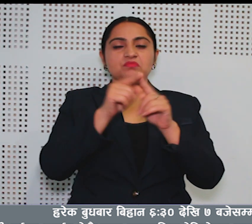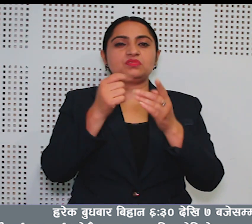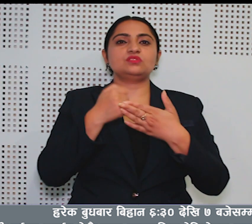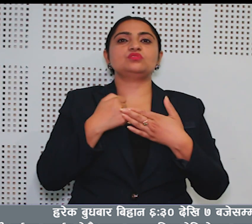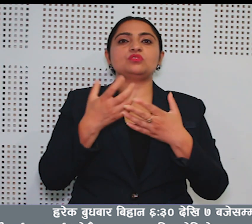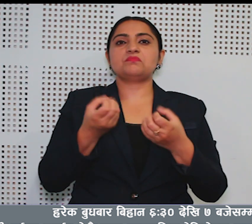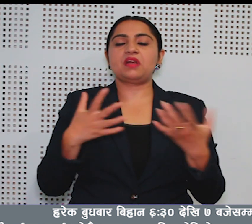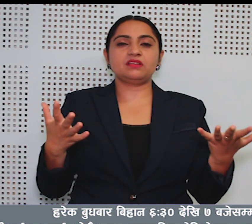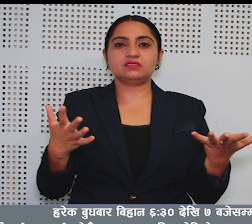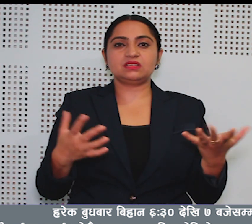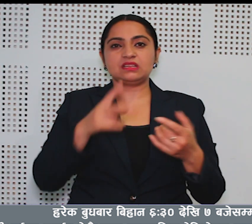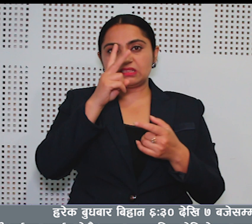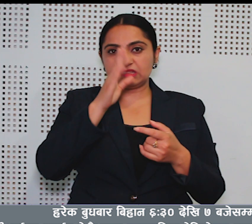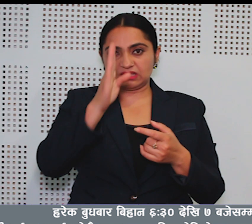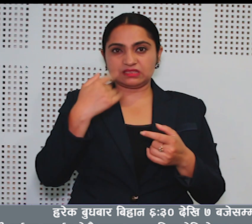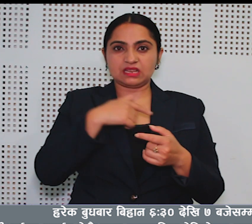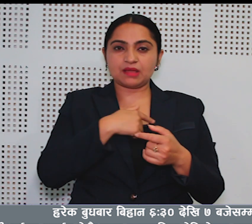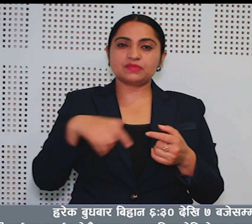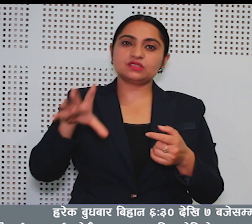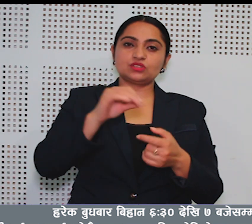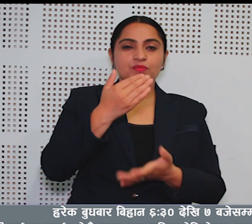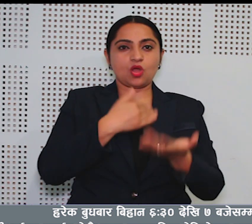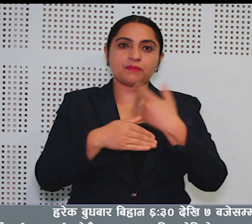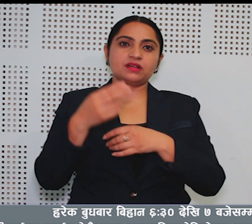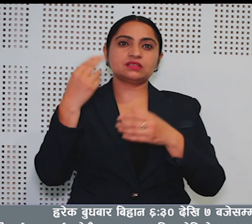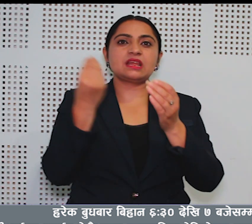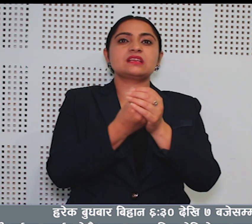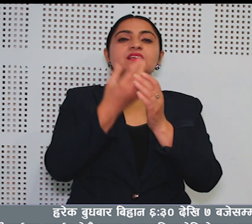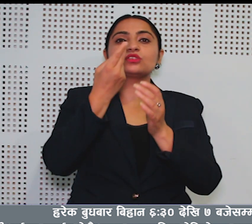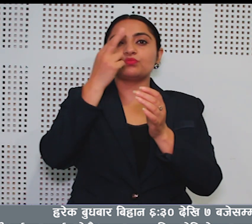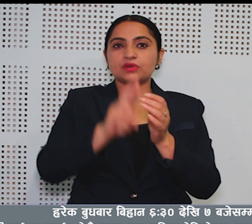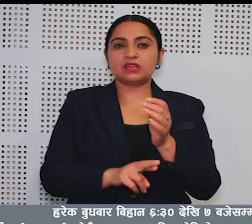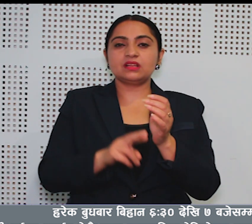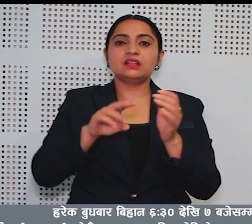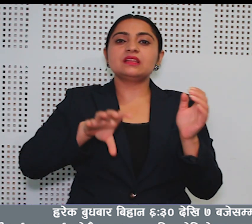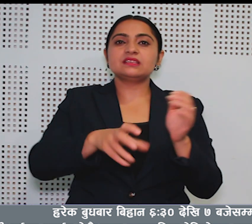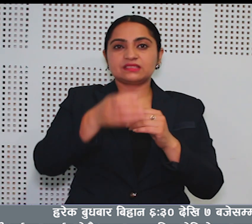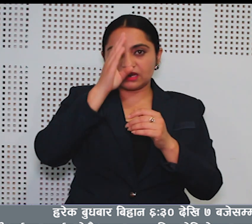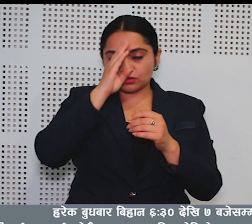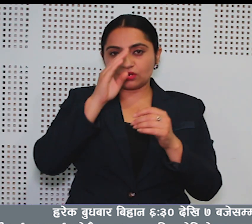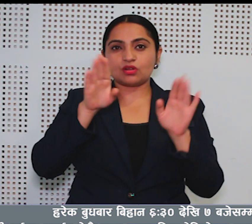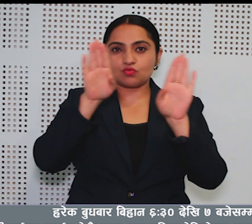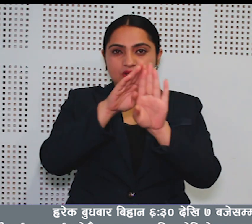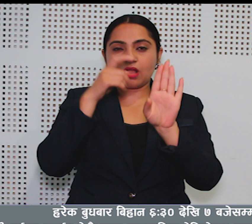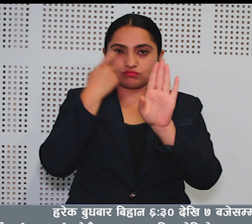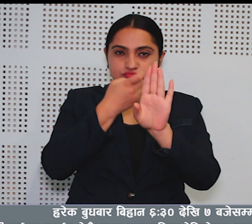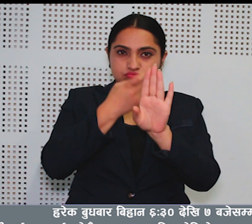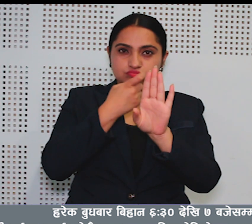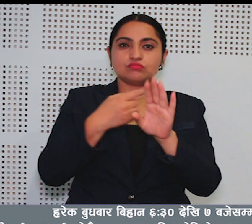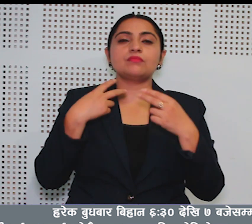छैन। त्यही भएर हामी सबै अपांग एकीकृत भएर स्थानीय सरकार को ढोका ढकढकाउन बाध्य भएका छौं।